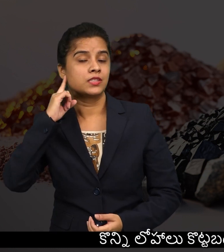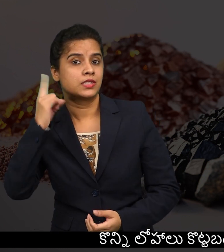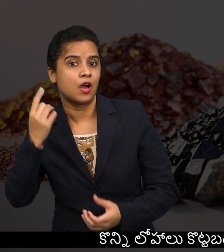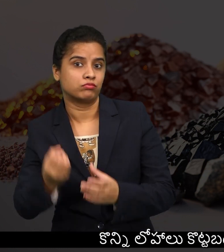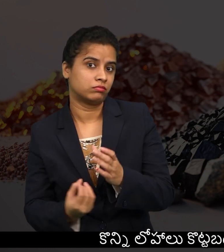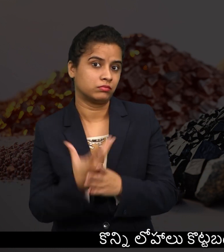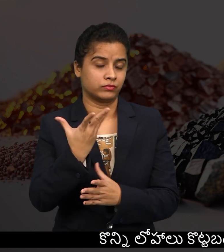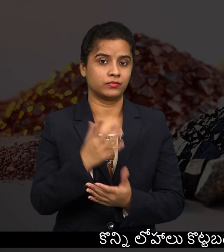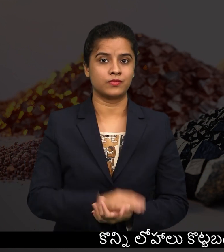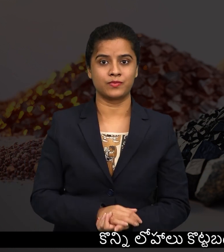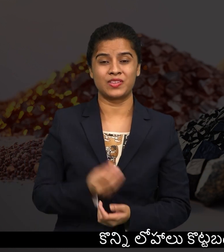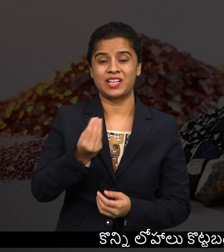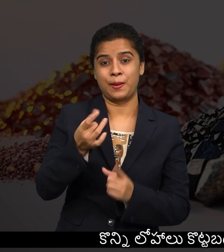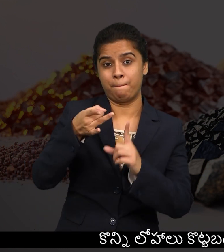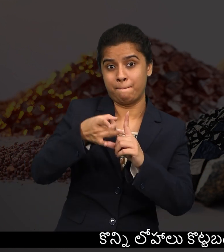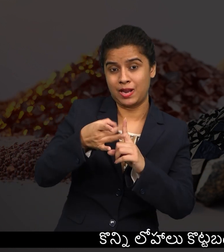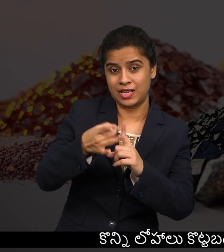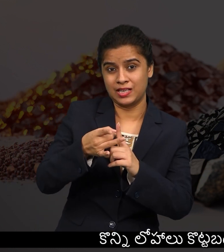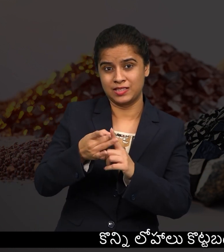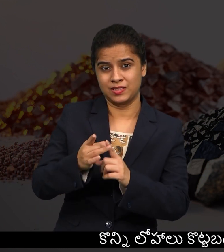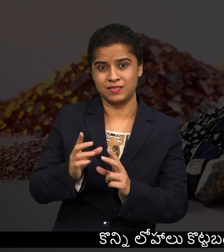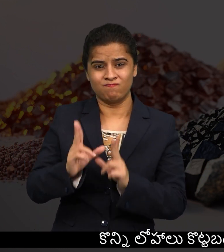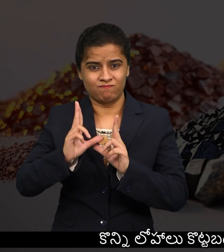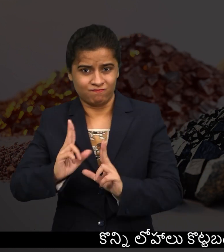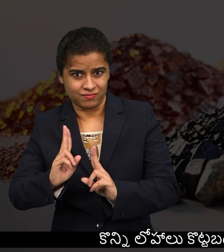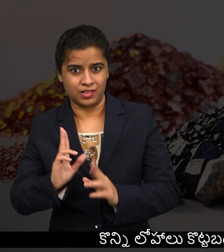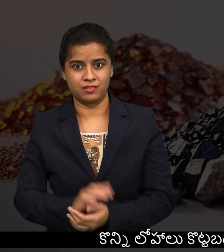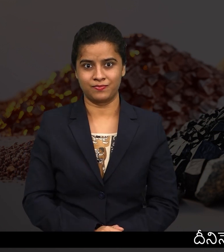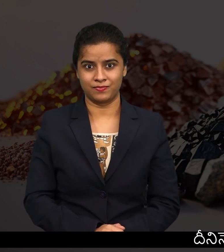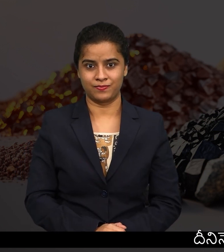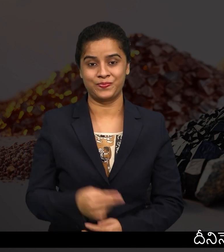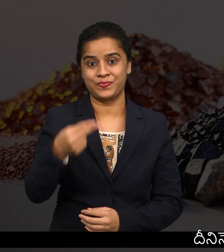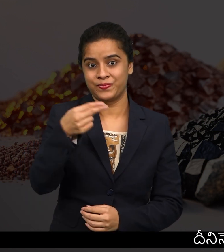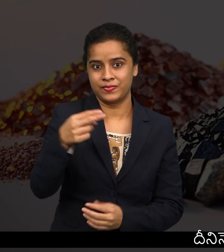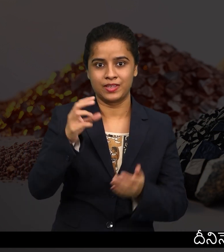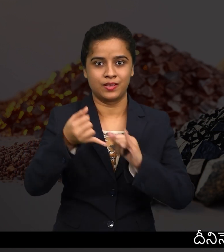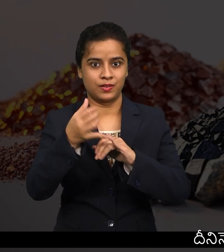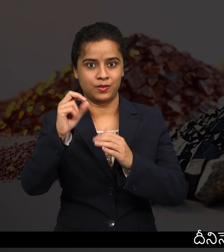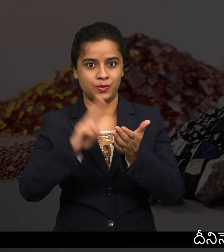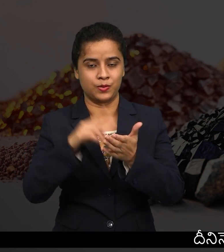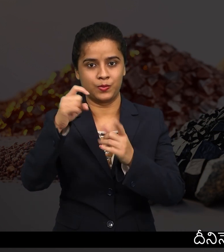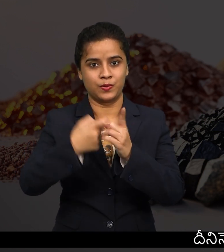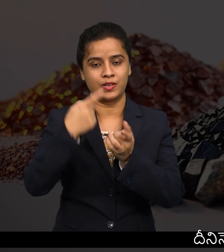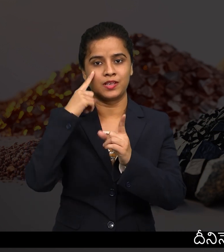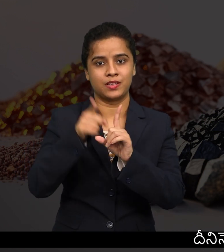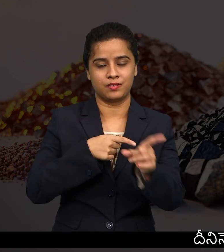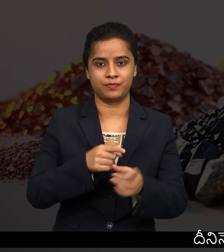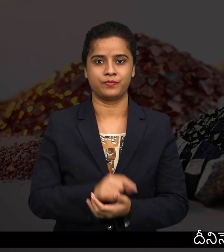కొన్ని లోహాలు కొట్టబడినప్పుడు ధ్వని ఉత్పత్తి అవుతుంది. దీనినే సోనారిటీ